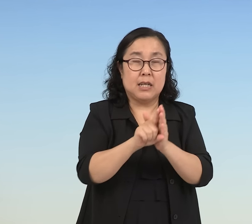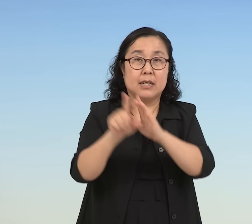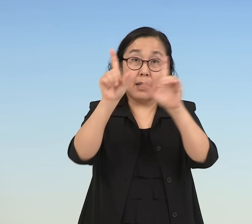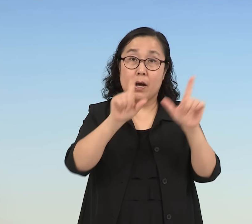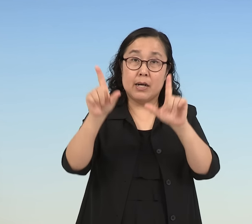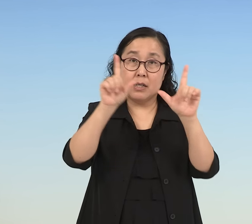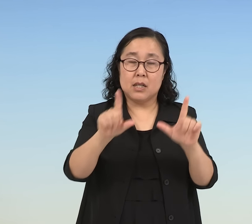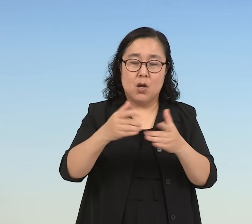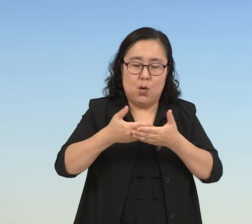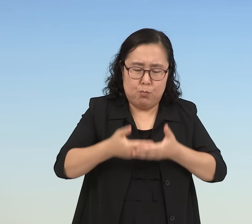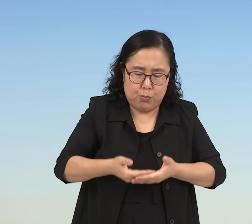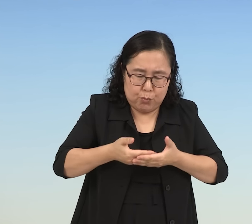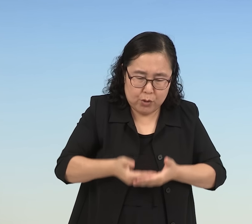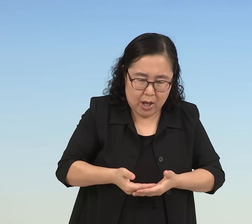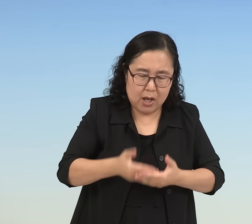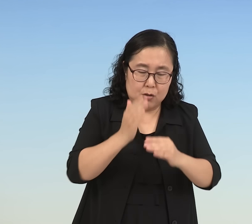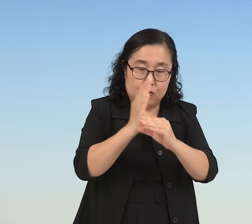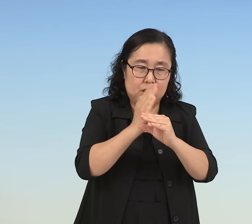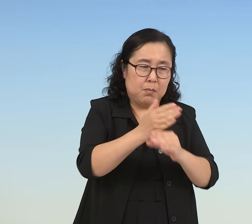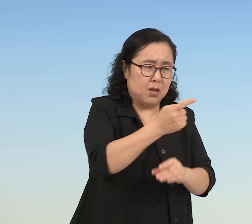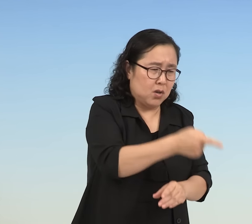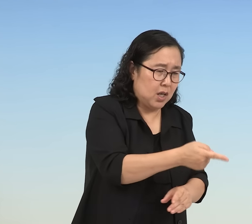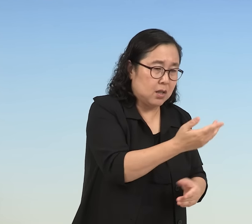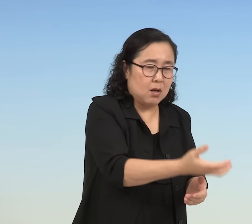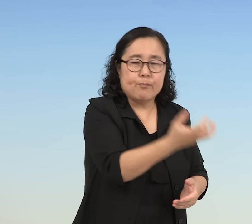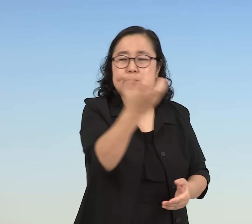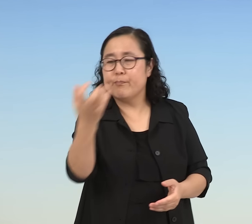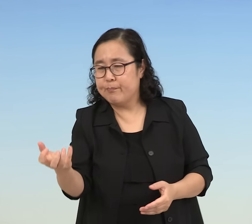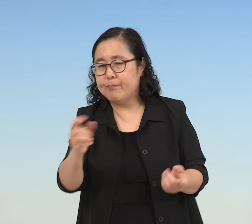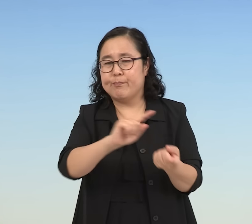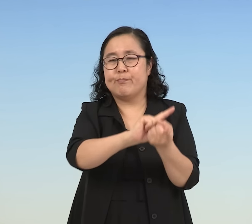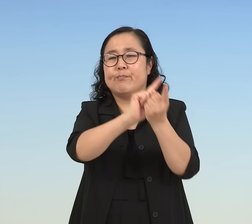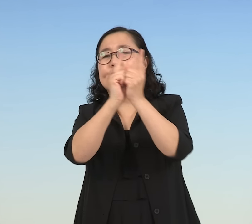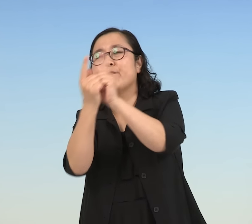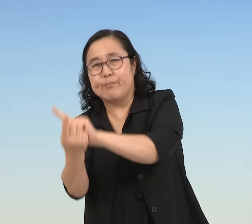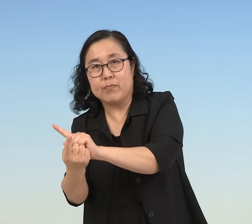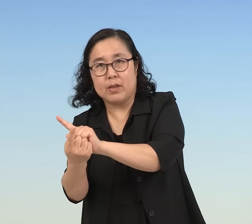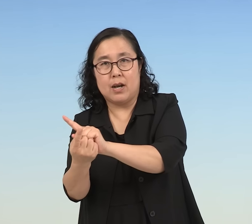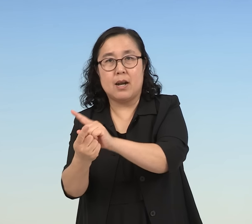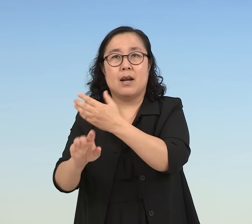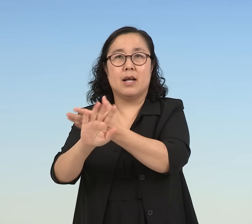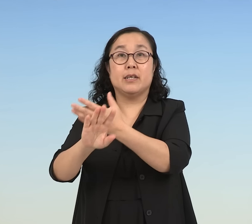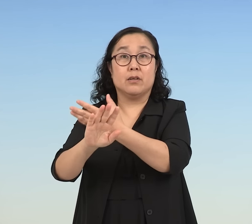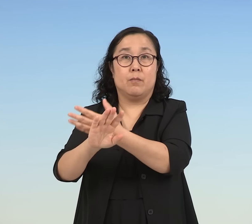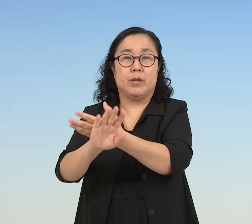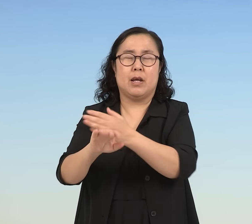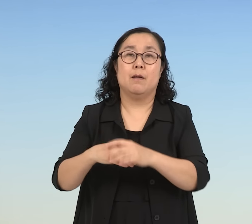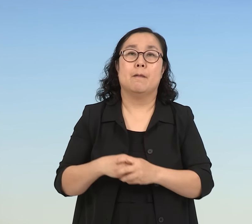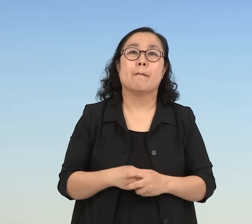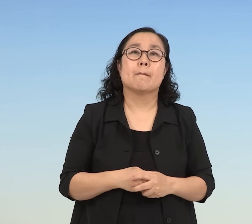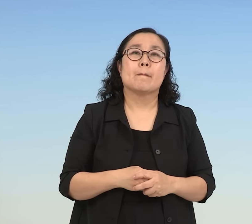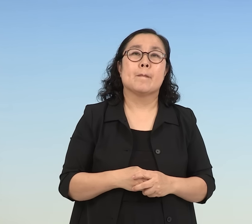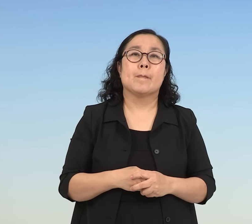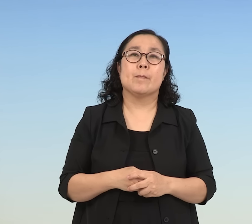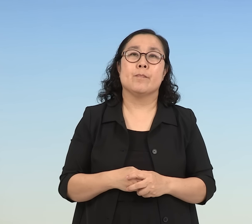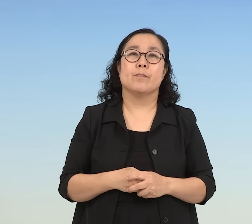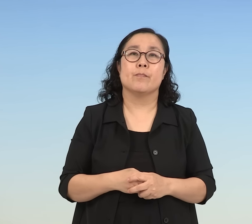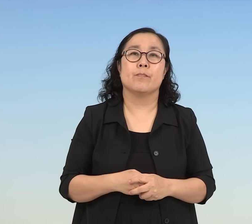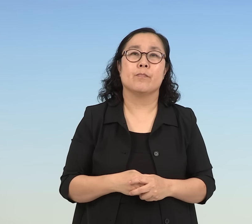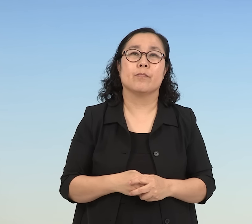신앙생활은요 이 무게중심이 옮겨지는 게 신앙생활이에요. 신앙생활은 액센트가 달라지는 게 신앙생활입니다.